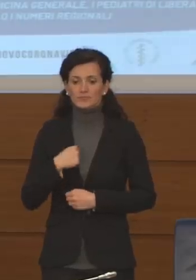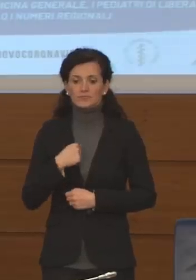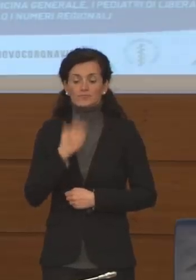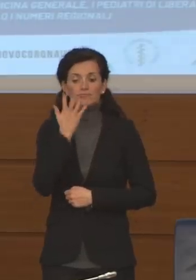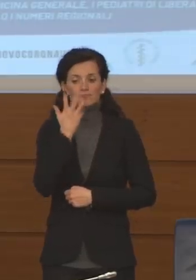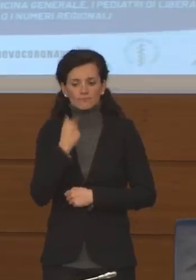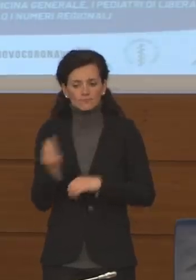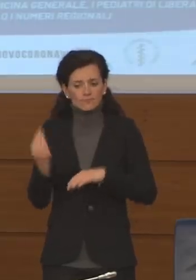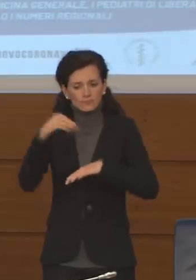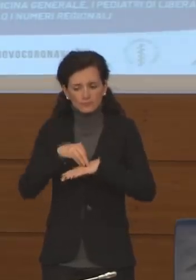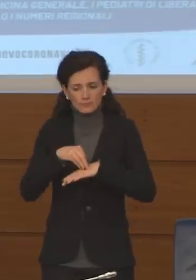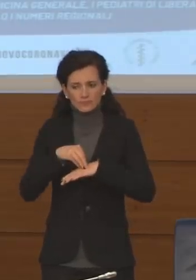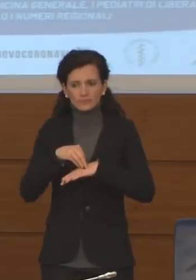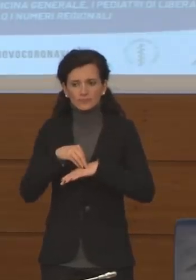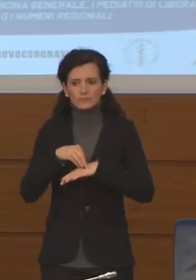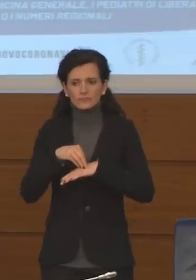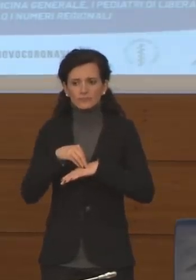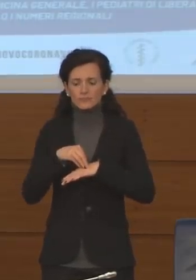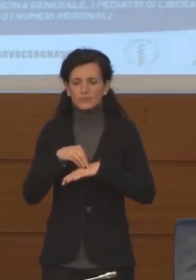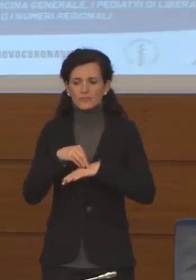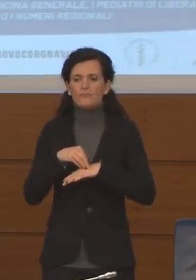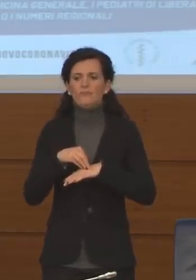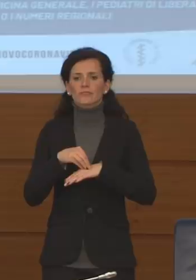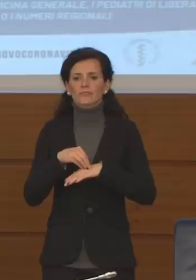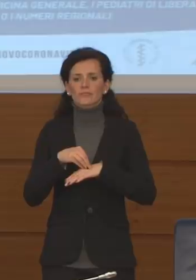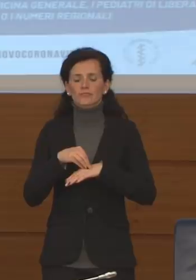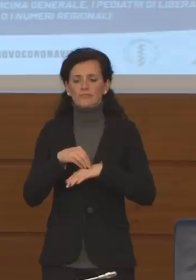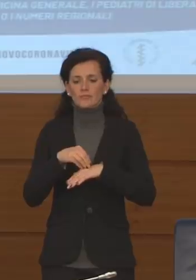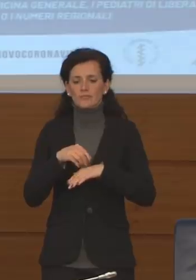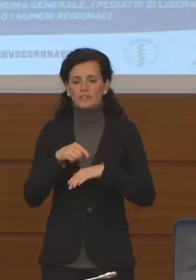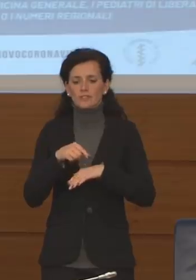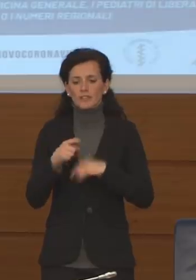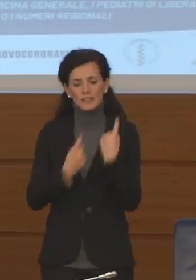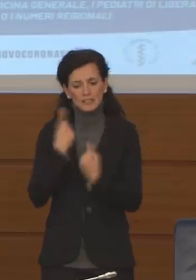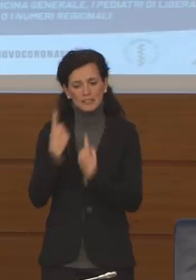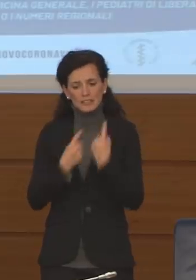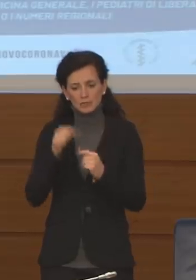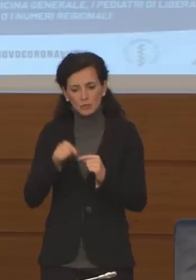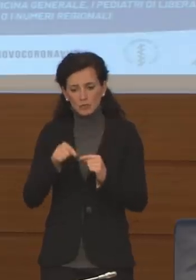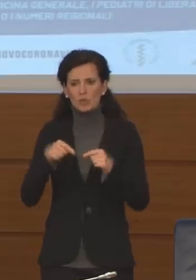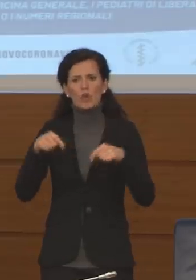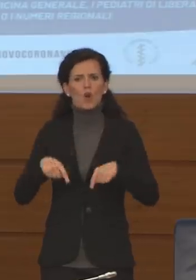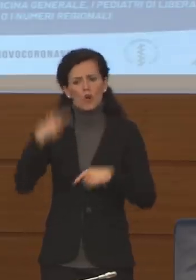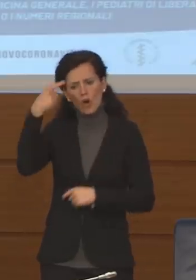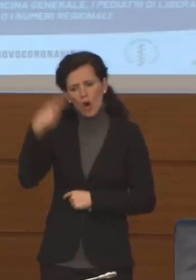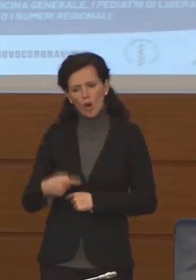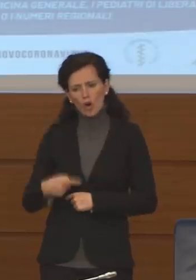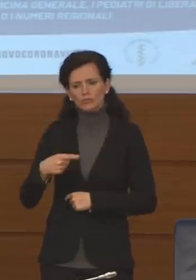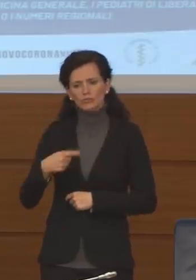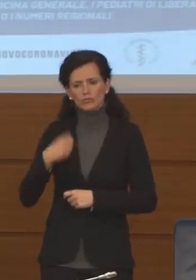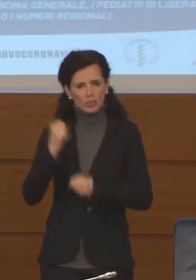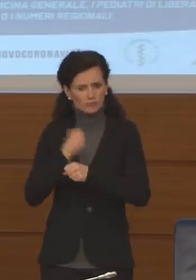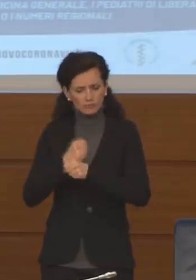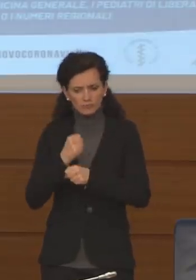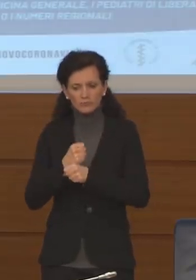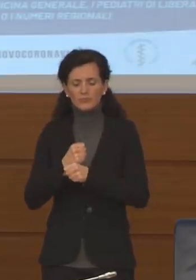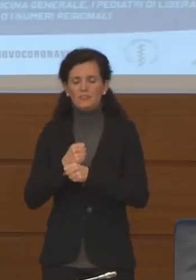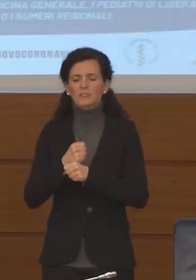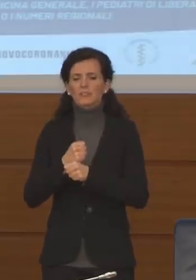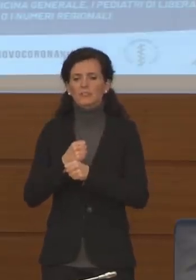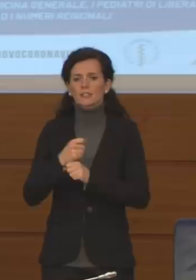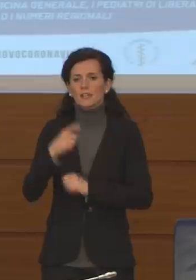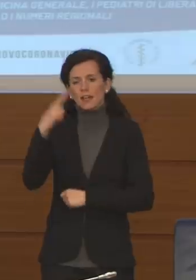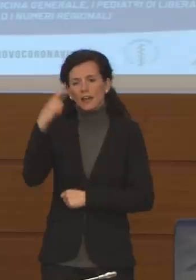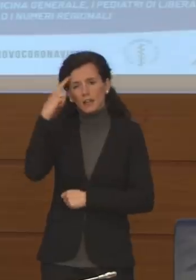dire che tra le cose che ci sono state oggi voglio ricordare